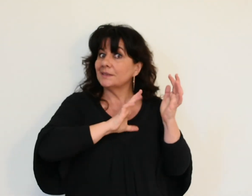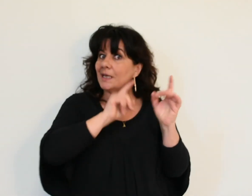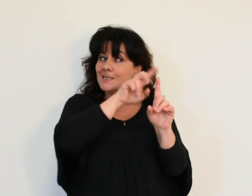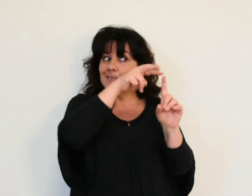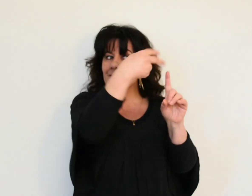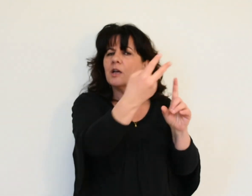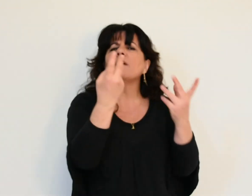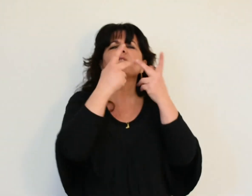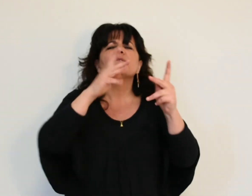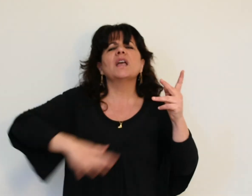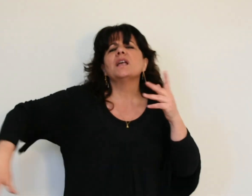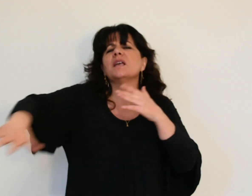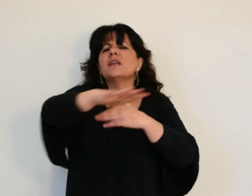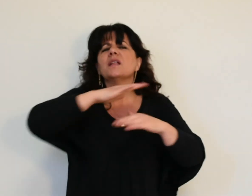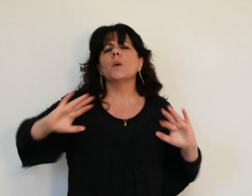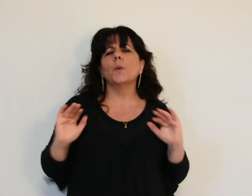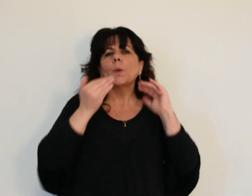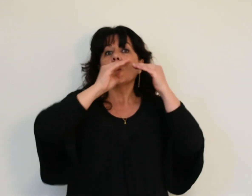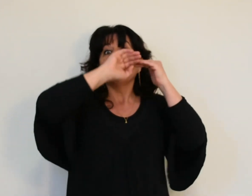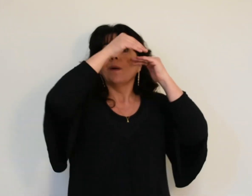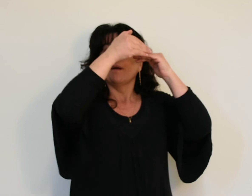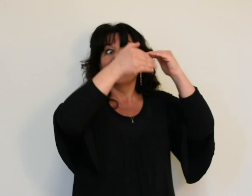est construite, pour le précipiter en bas.